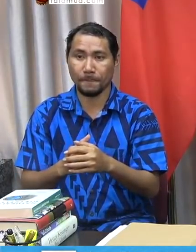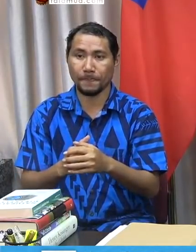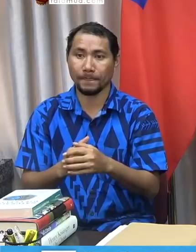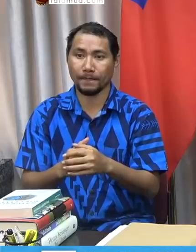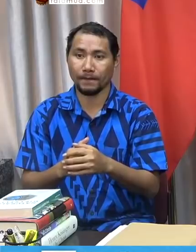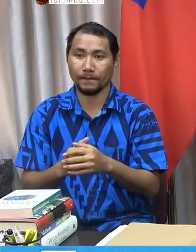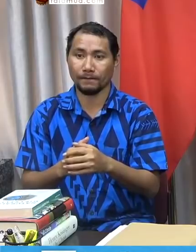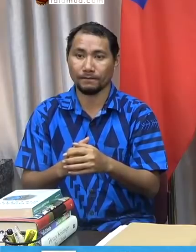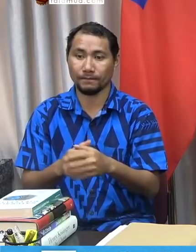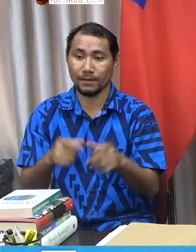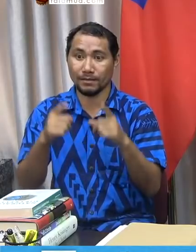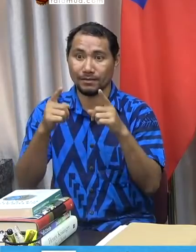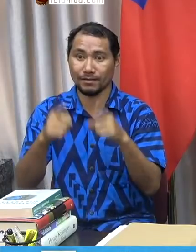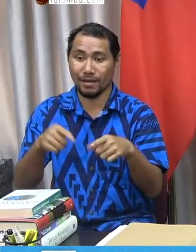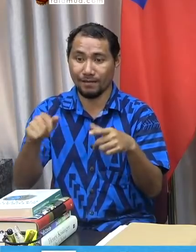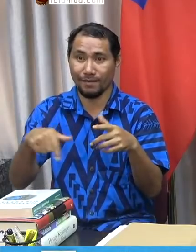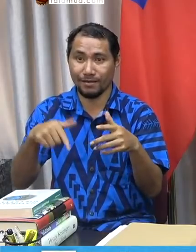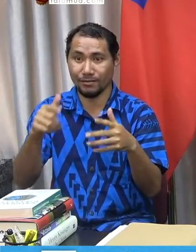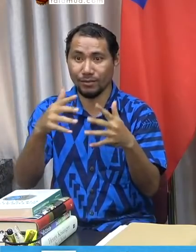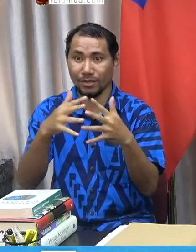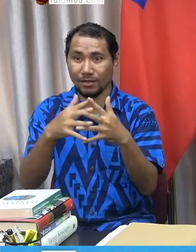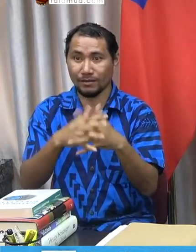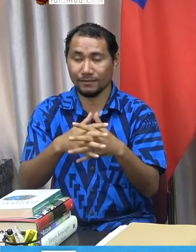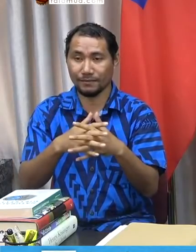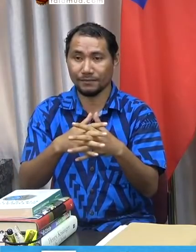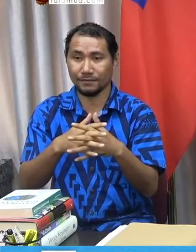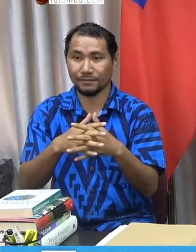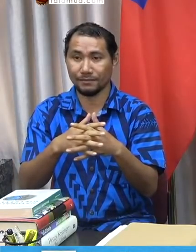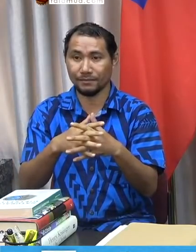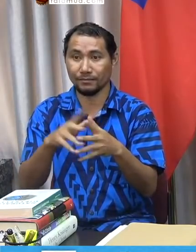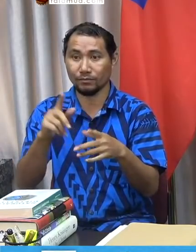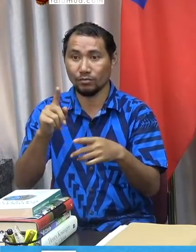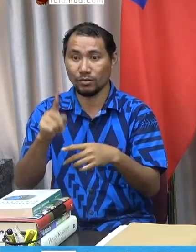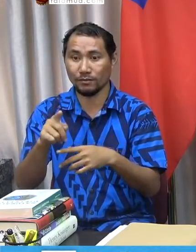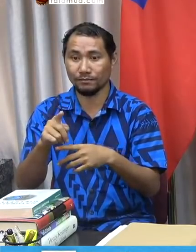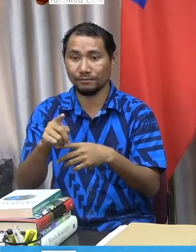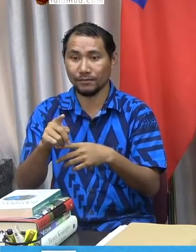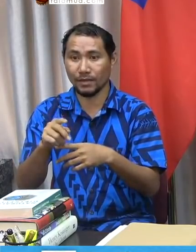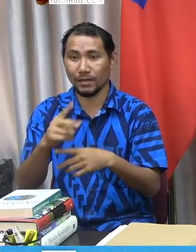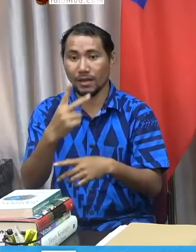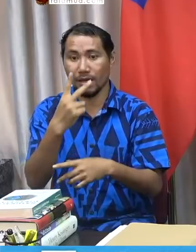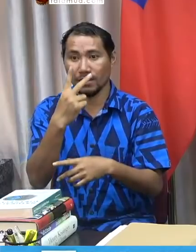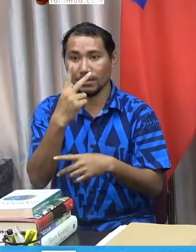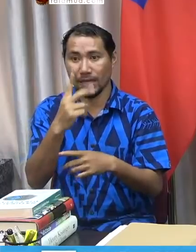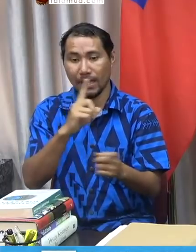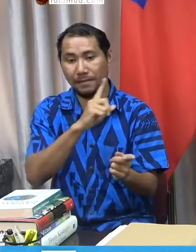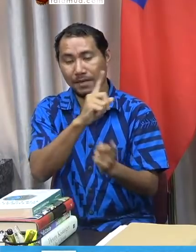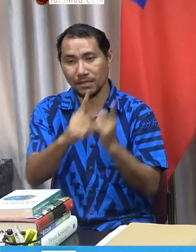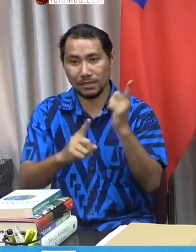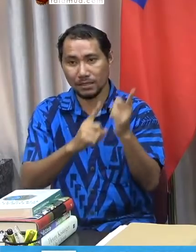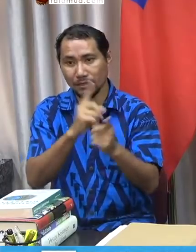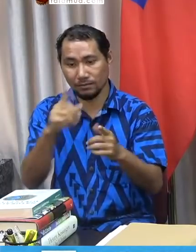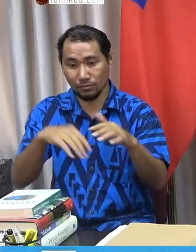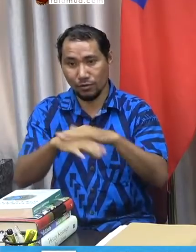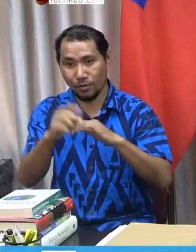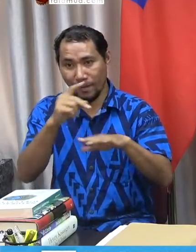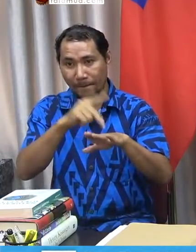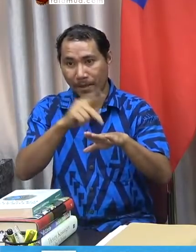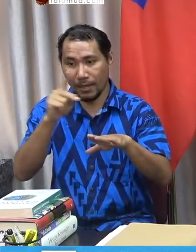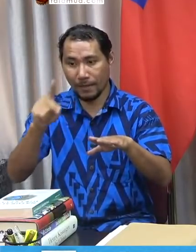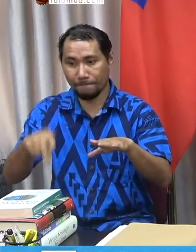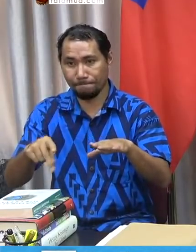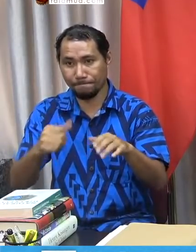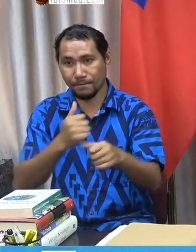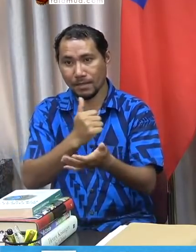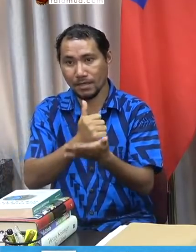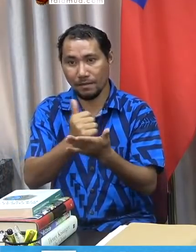amatalia le vai aso nei i le usuia o le fonatanga lona lua o le palemene lona